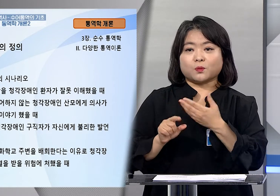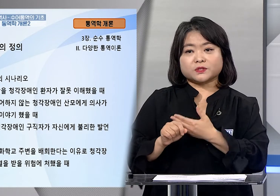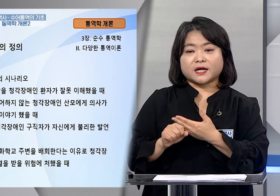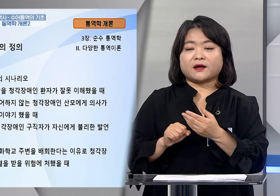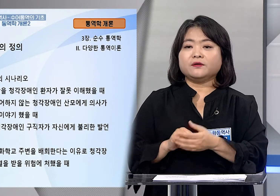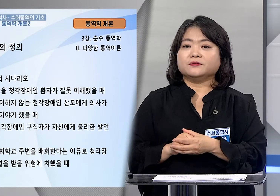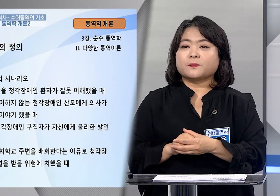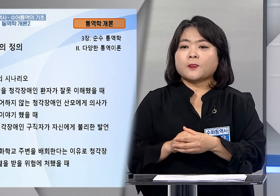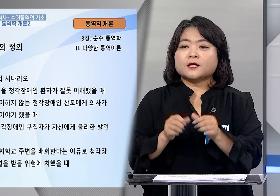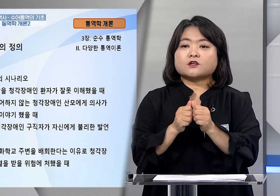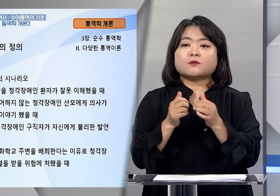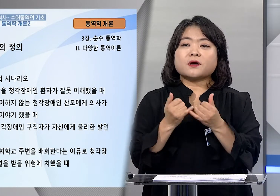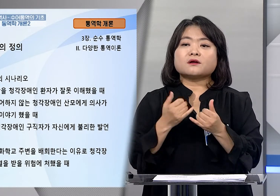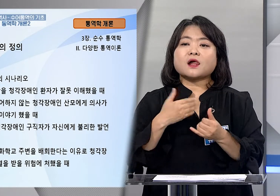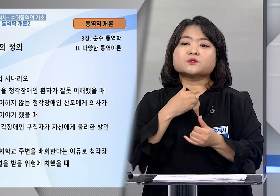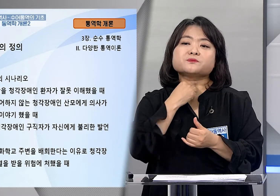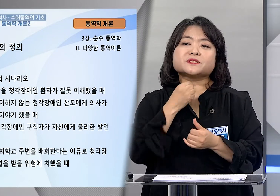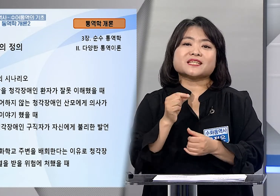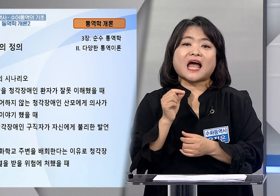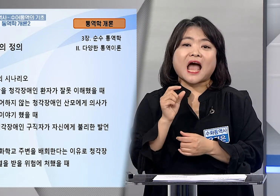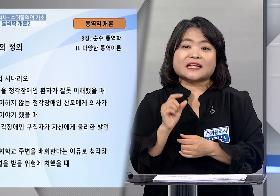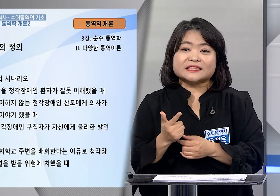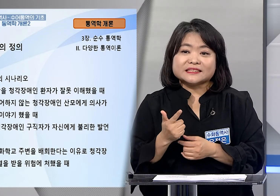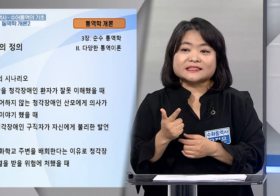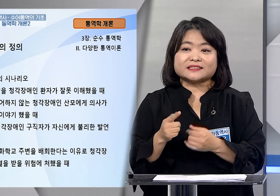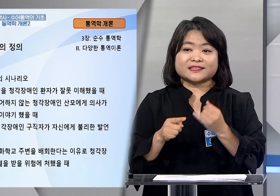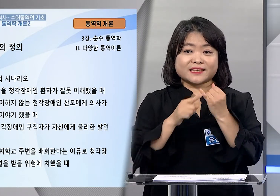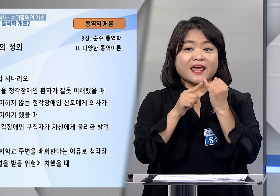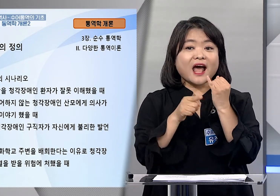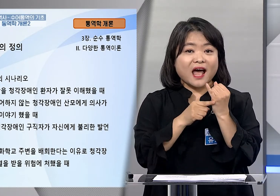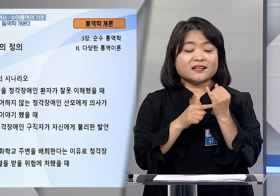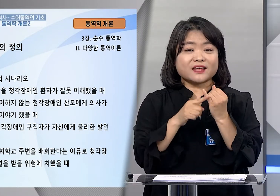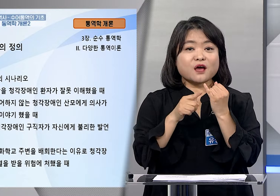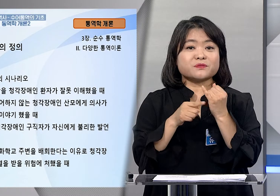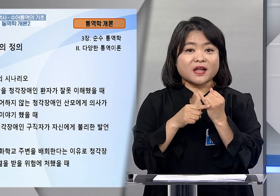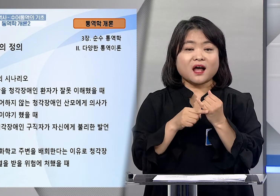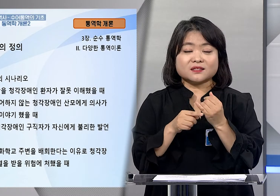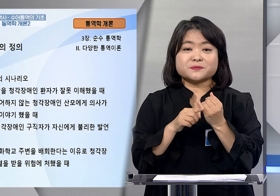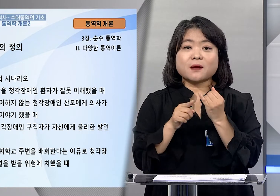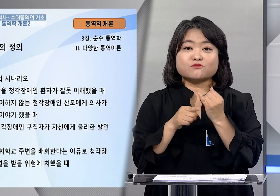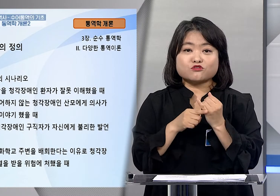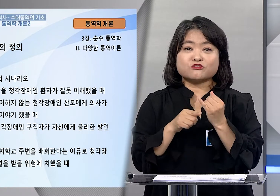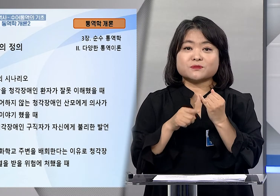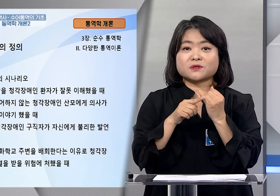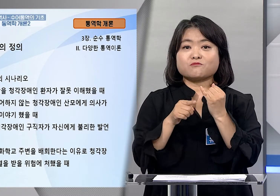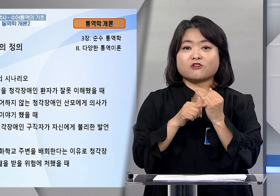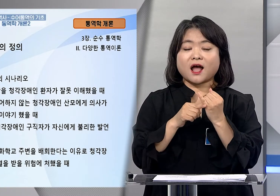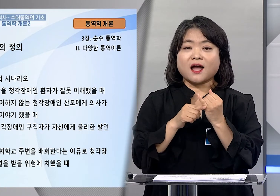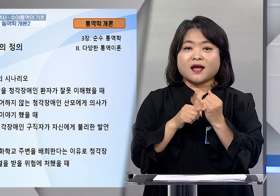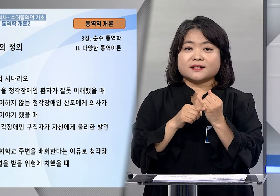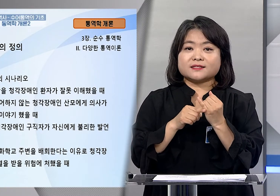보실까요? 성별을 알고 싶지 않는 태아, 태아입니다. 임산부, 임산부가 이제